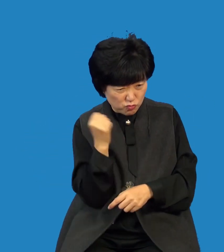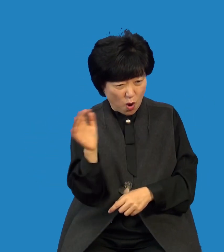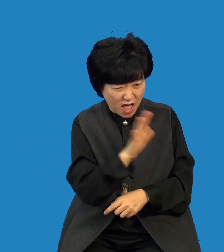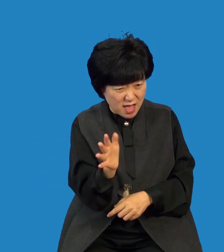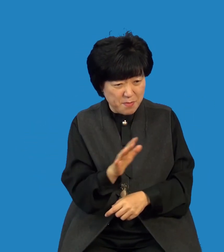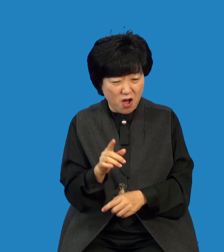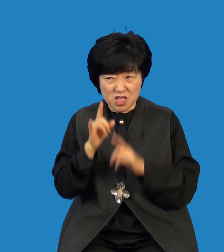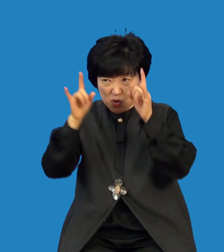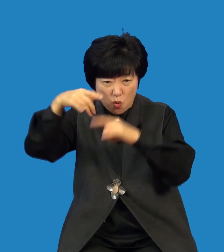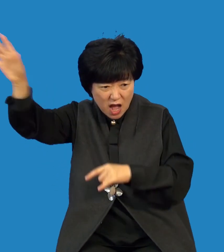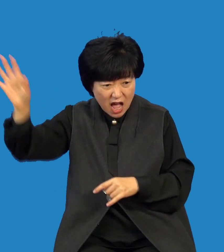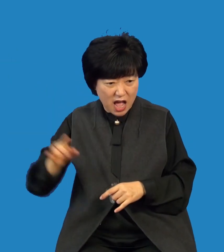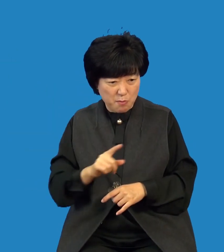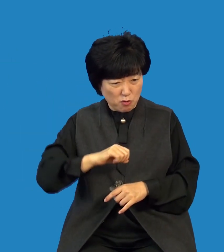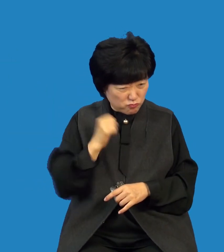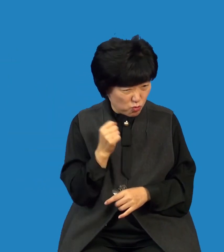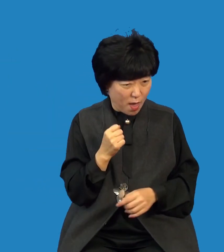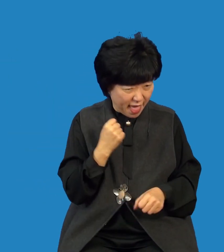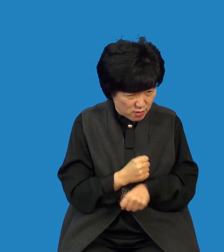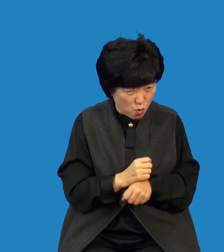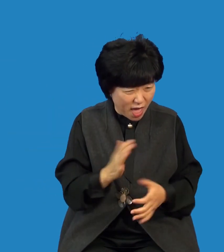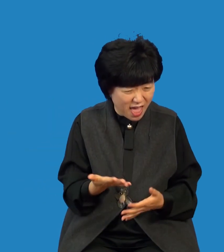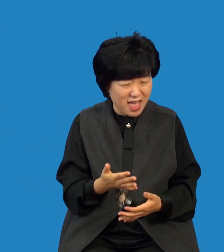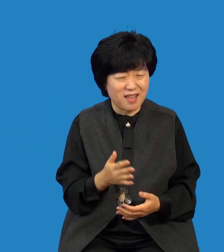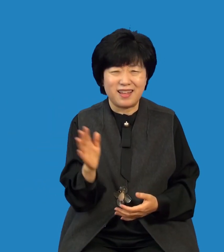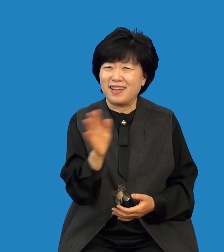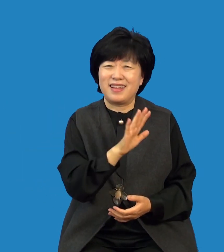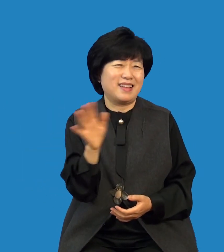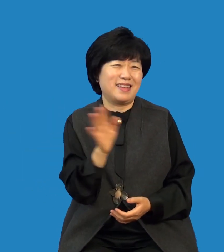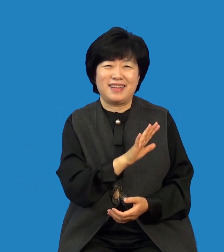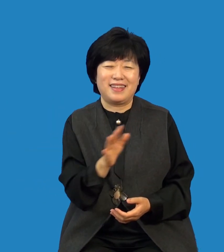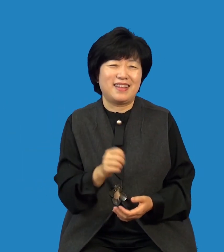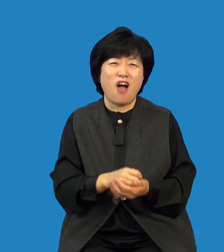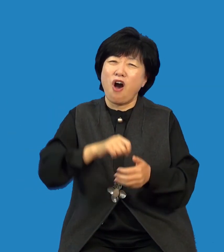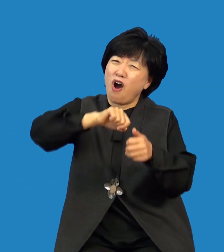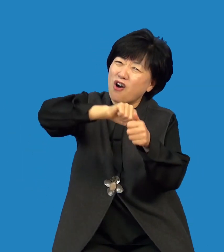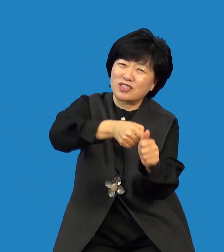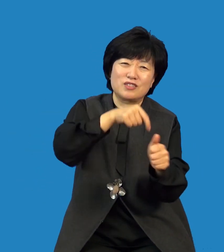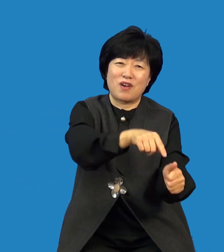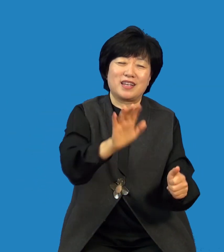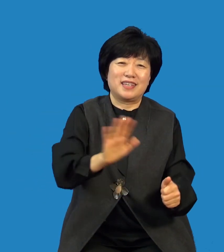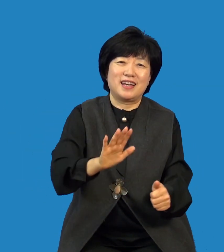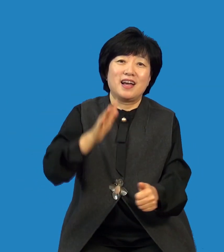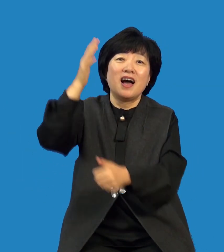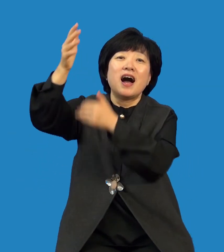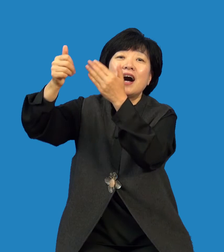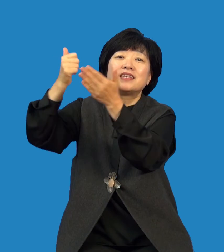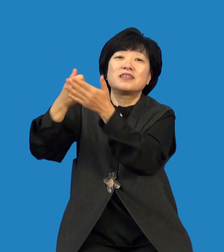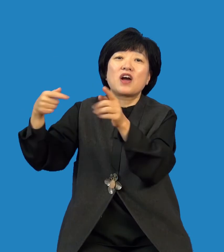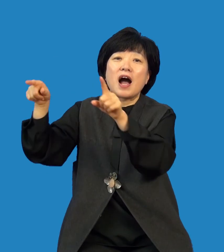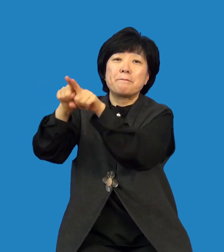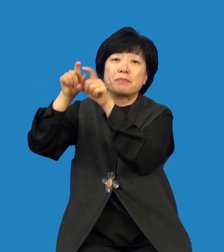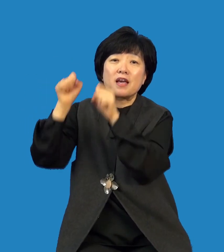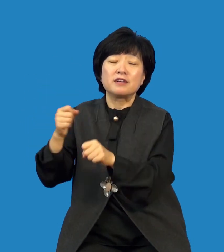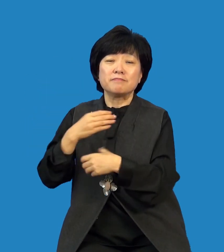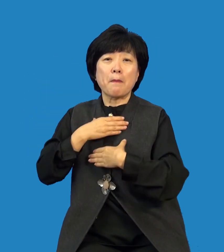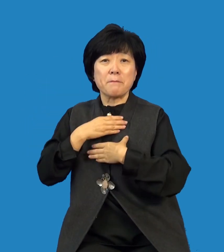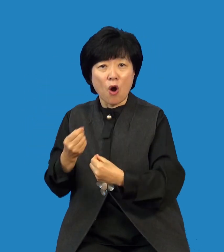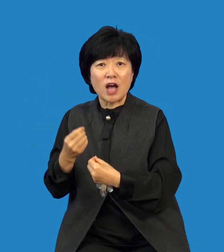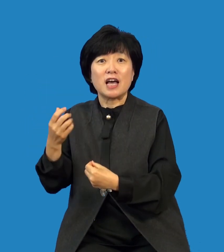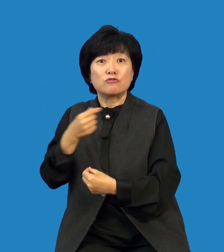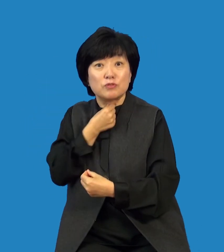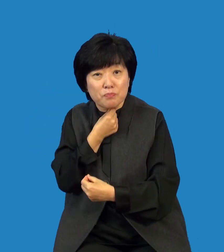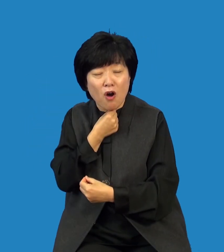그런 차원의 얘기가 아니에요. 그것은 하나님과 함께하는 열쇠예요. 하나님과 함께하는